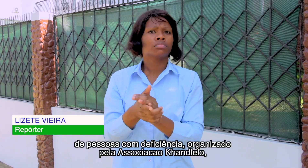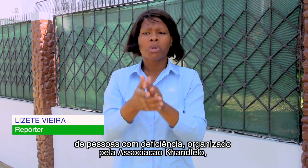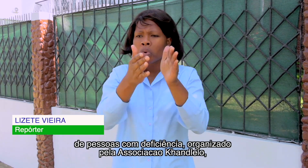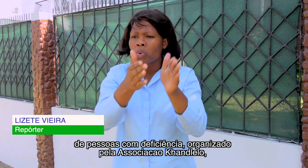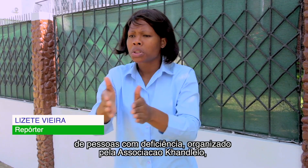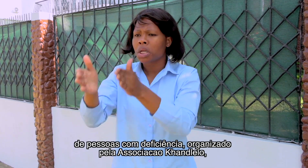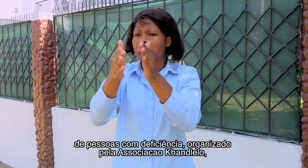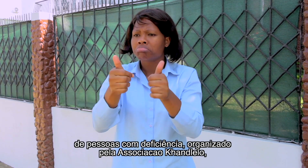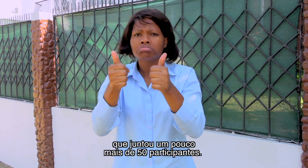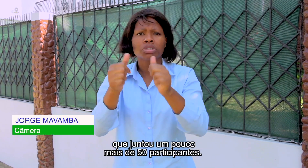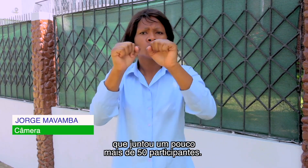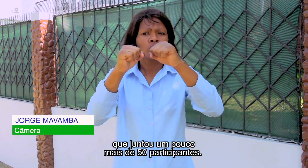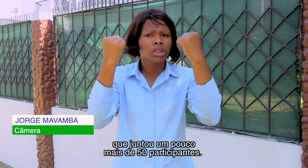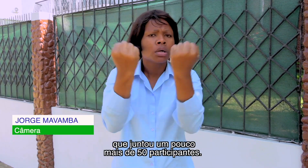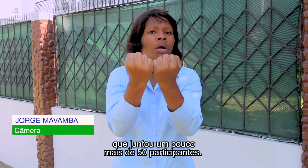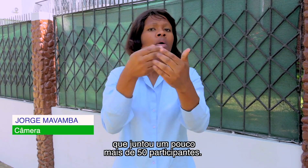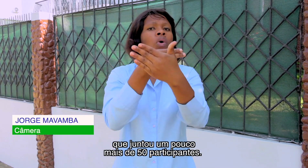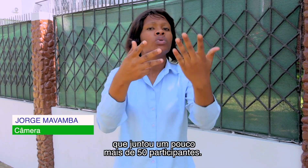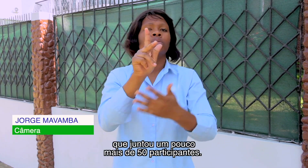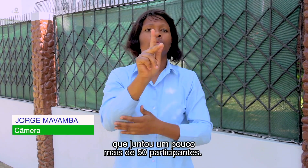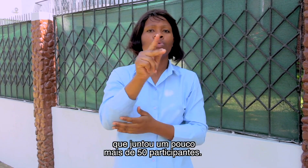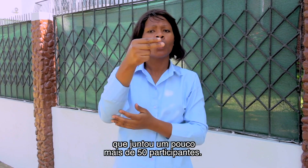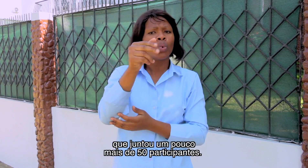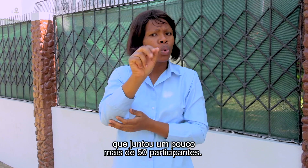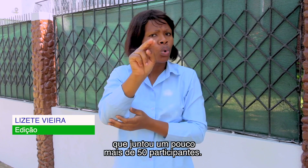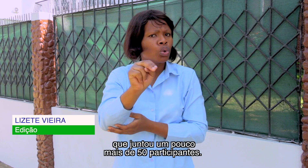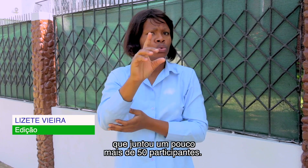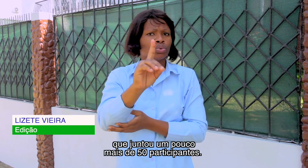pela Associação Candiello, que juntou um pouco mais de 50 participantes.